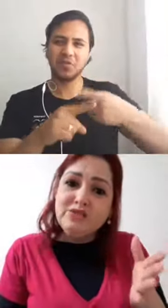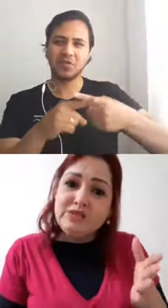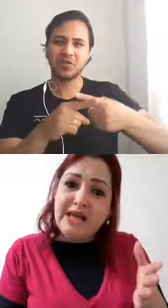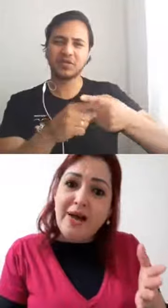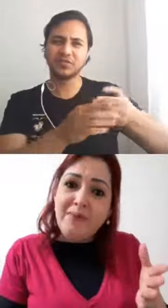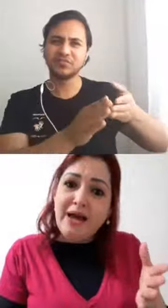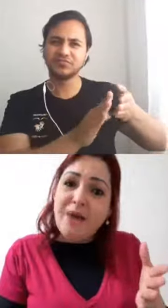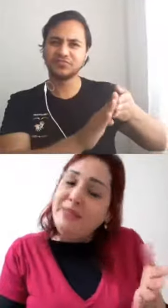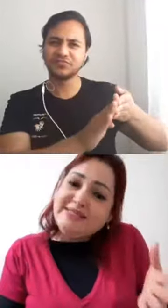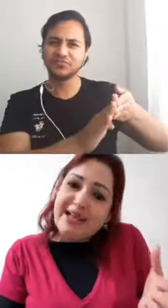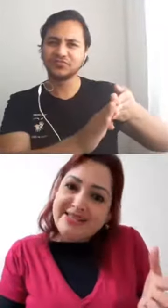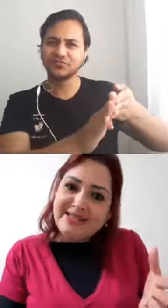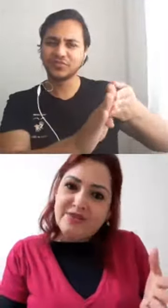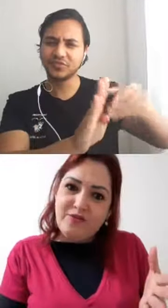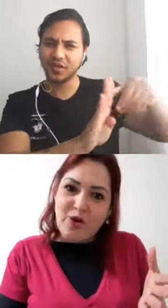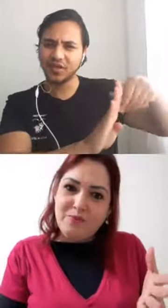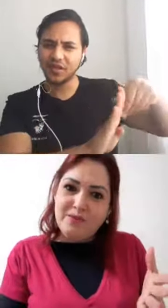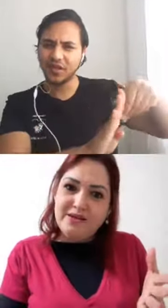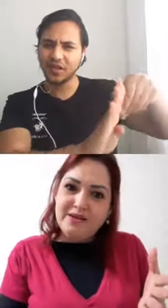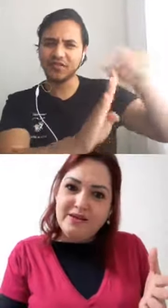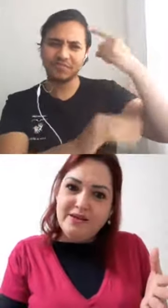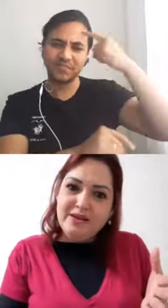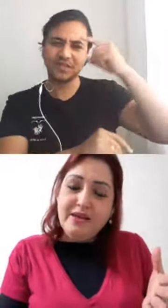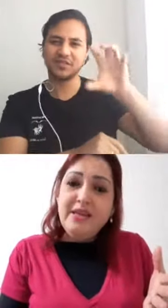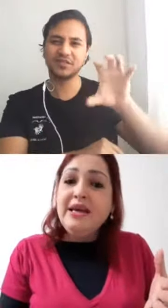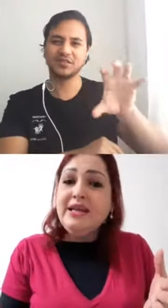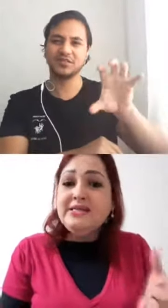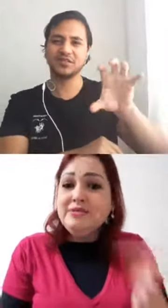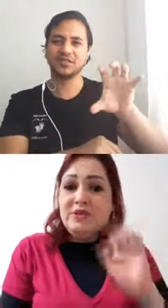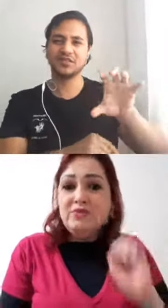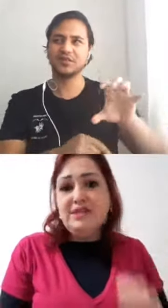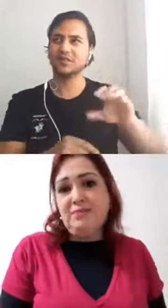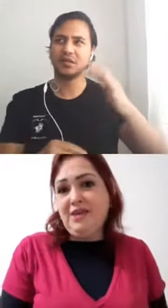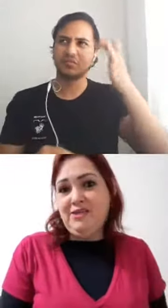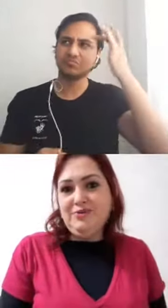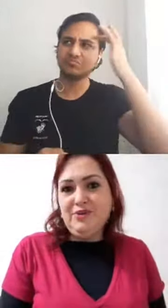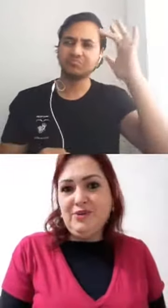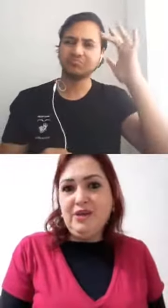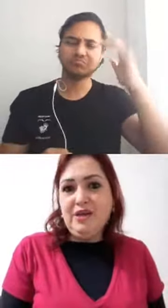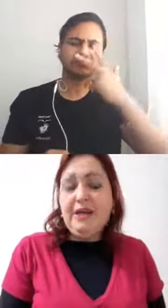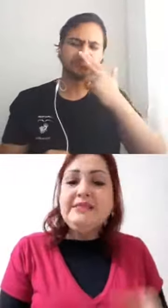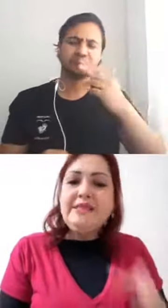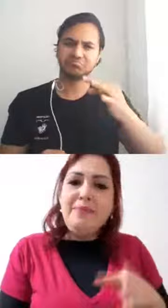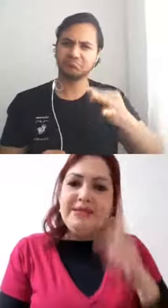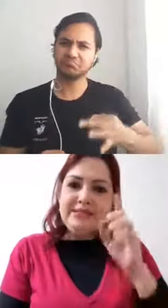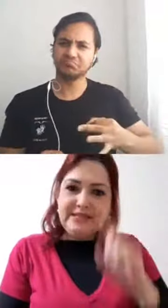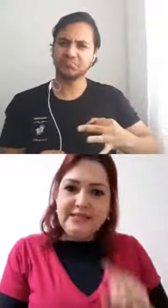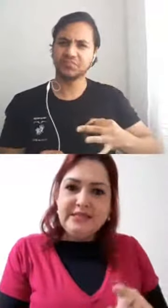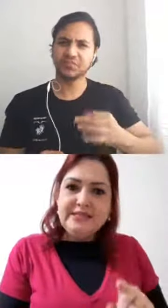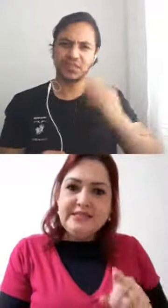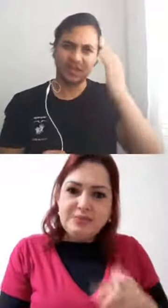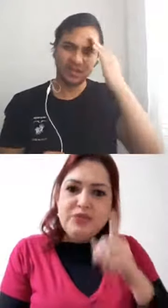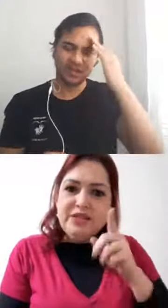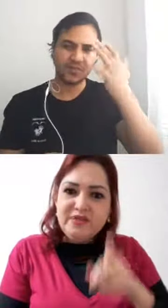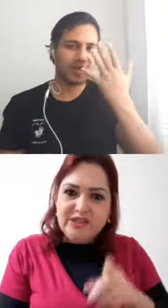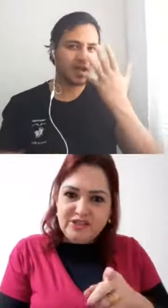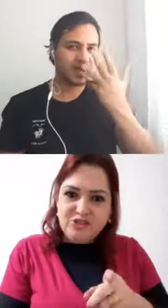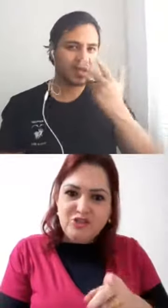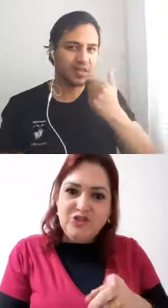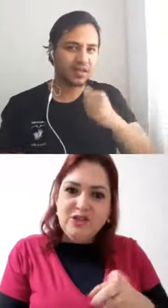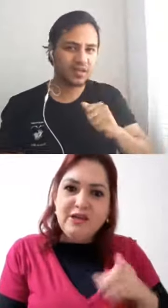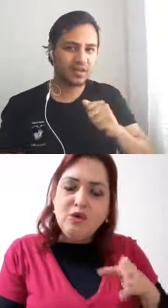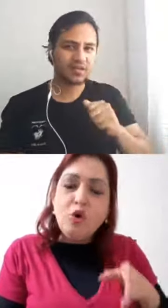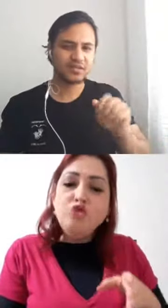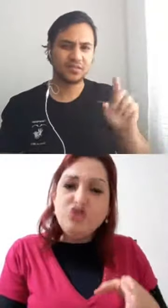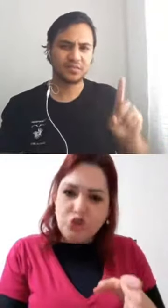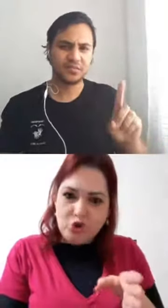conduzidos, sabe, a pensar dessa forma. E eles não estão sabendo. Sabe as crianças que muitas vezes a